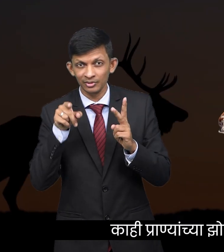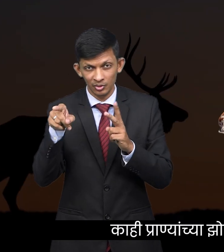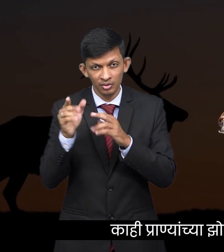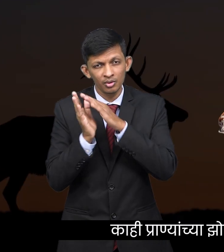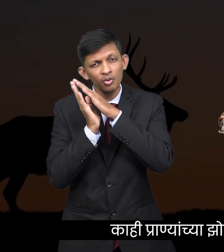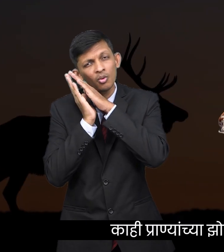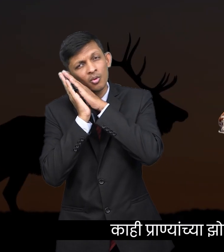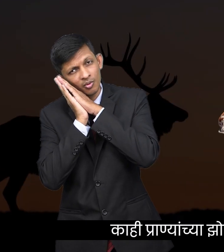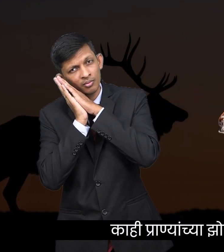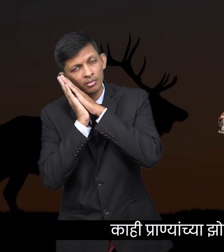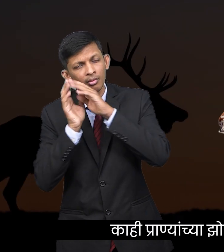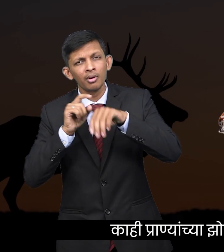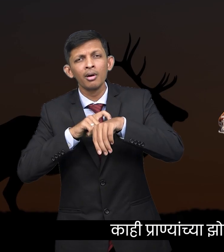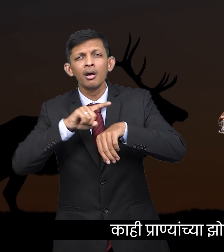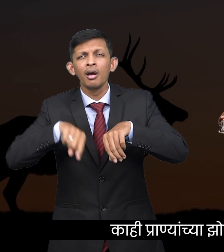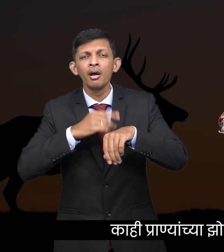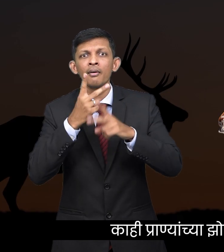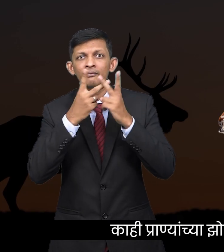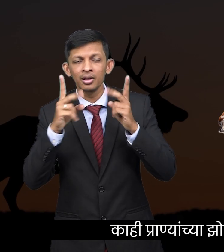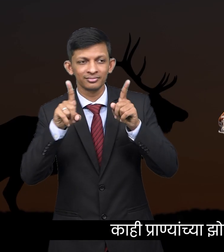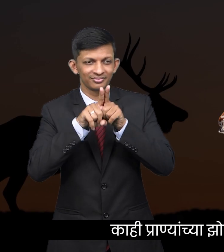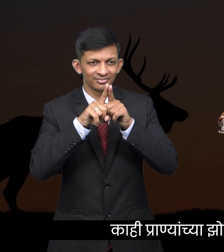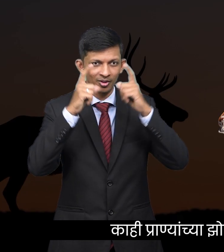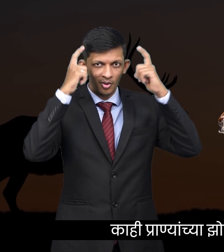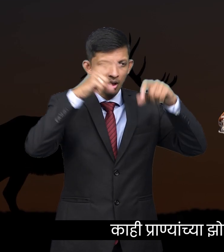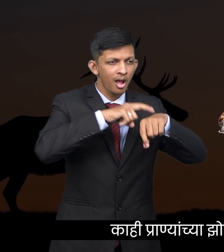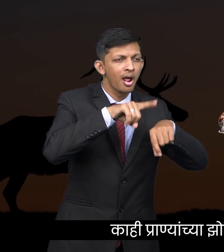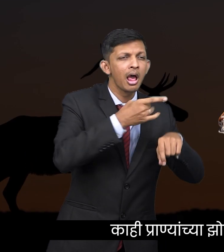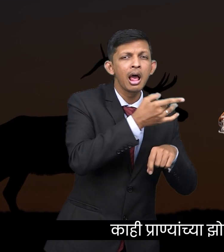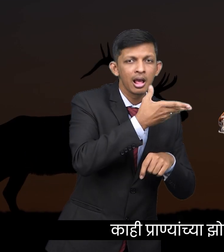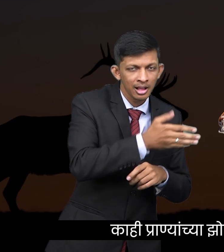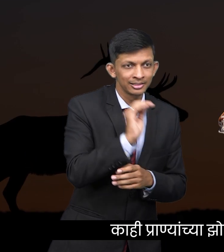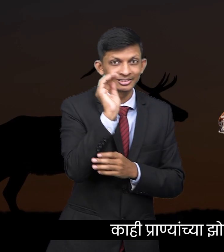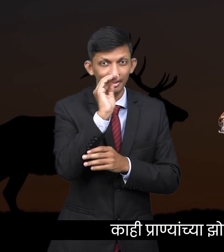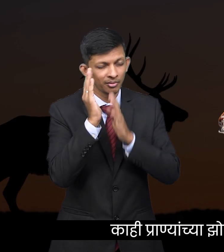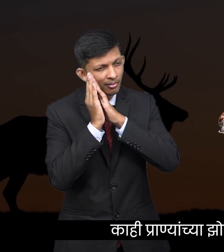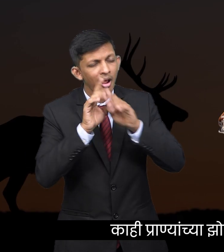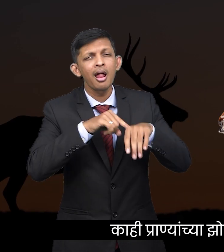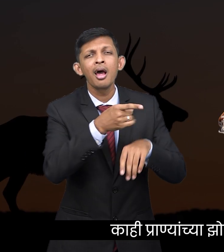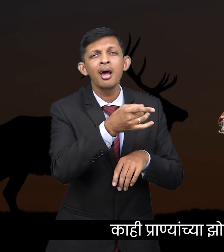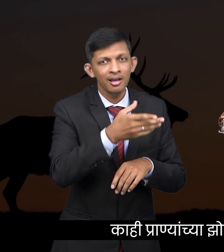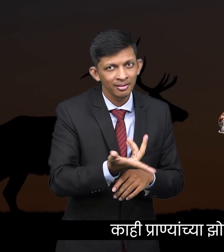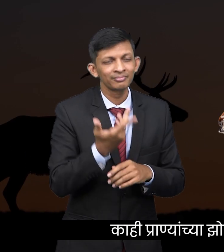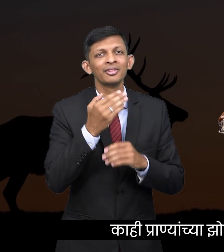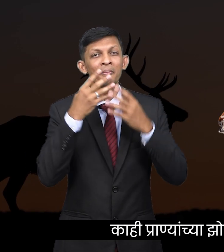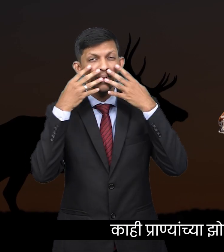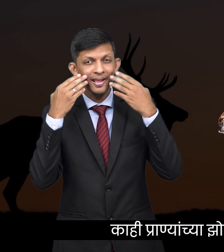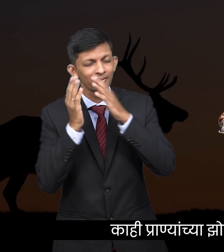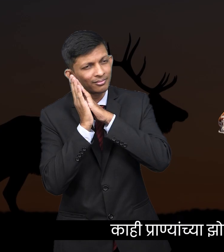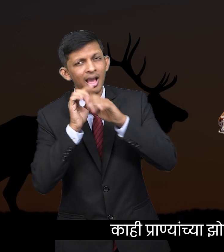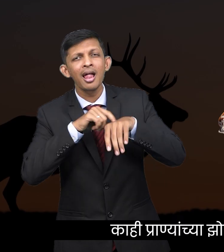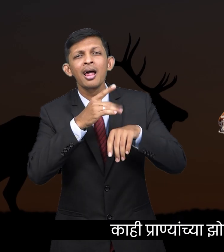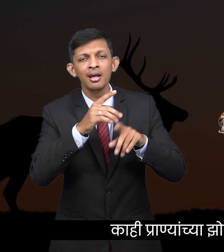काही प्राण्यांच्या झोपेची वेळ या चित्रांमध्ये पाहता येते.